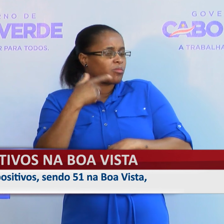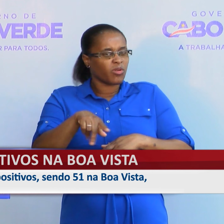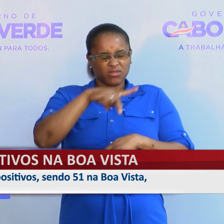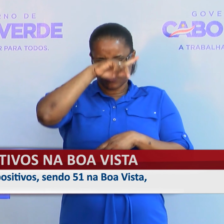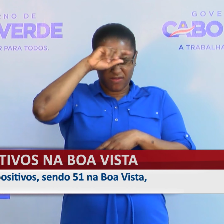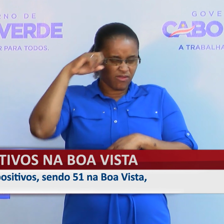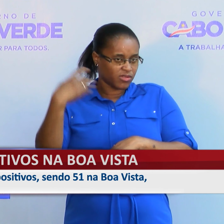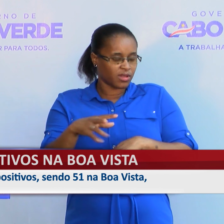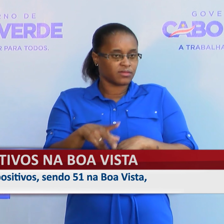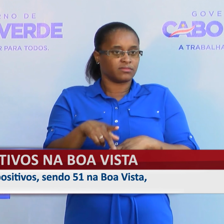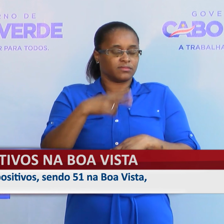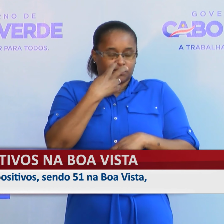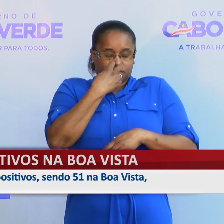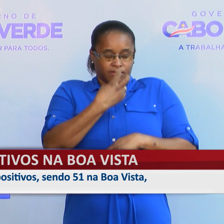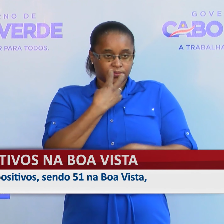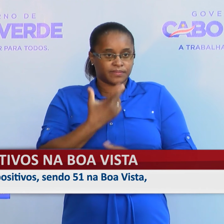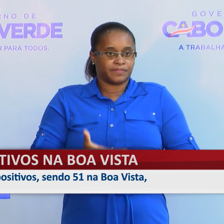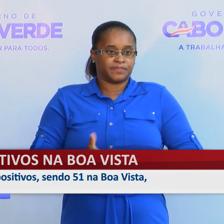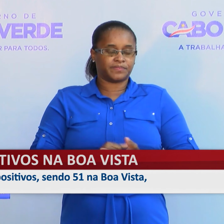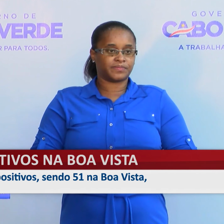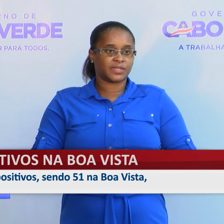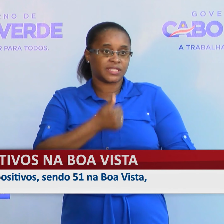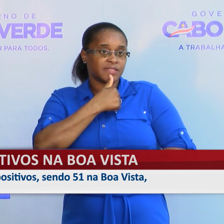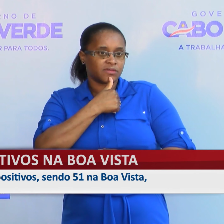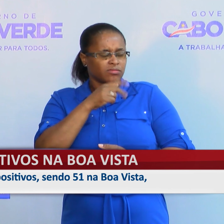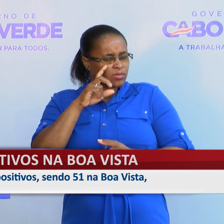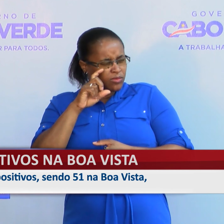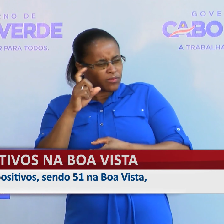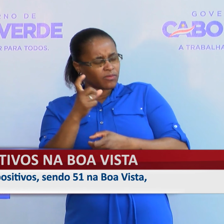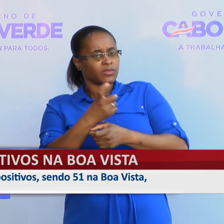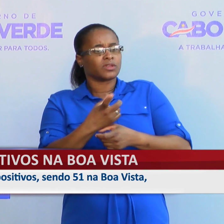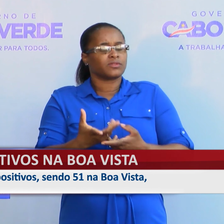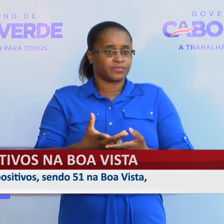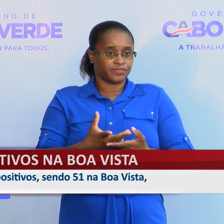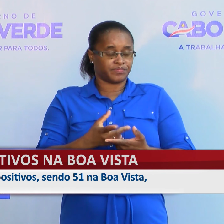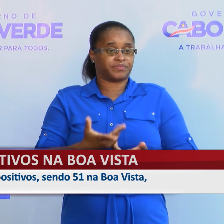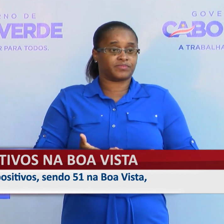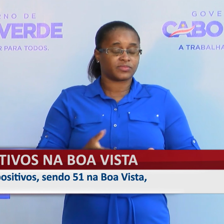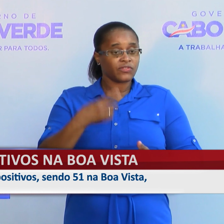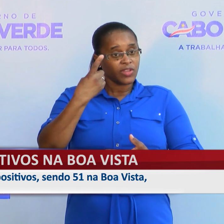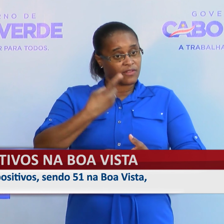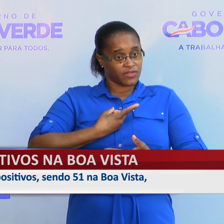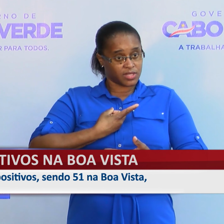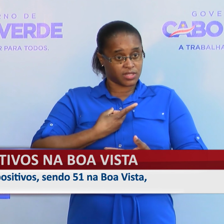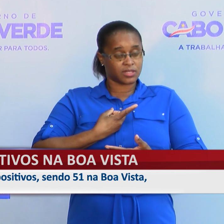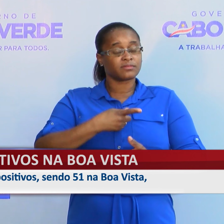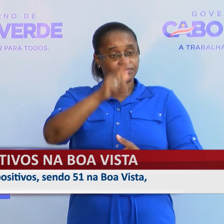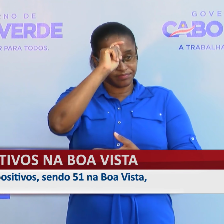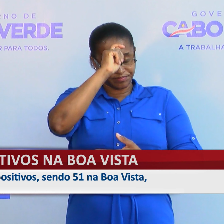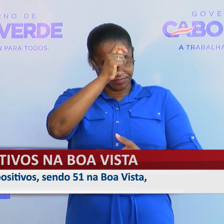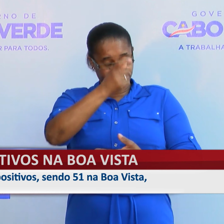respirar. As medidas de vigilância, confinamento, vão ser escrupulosamente